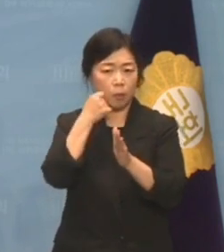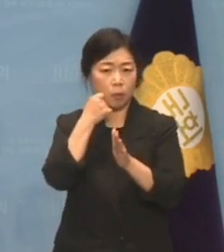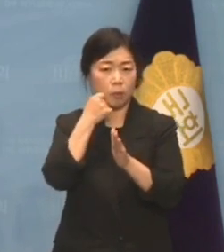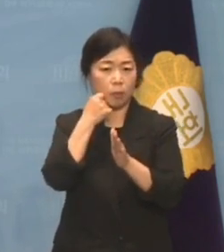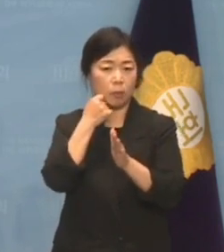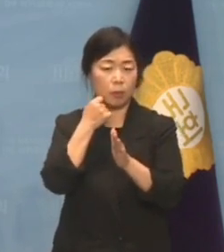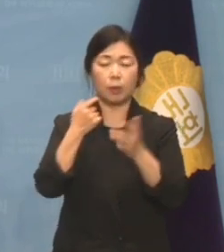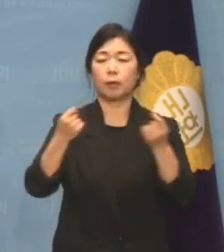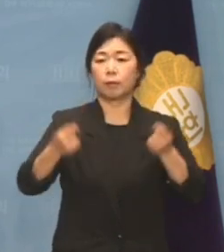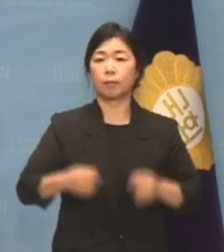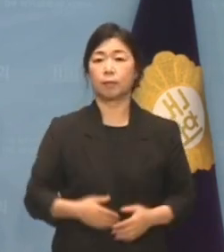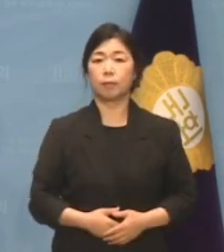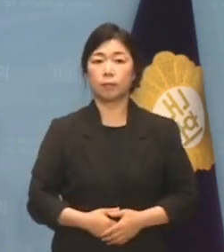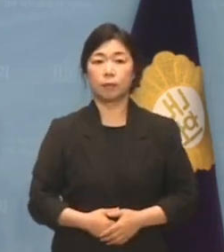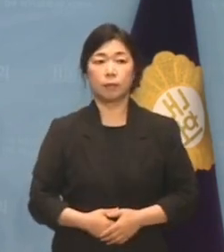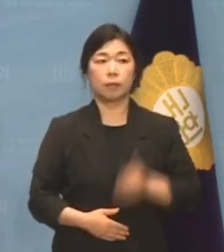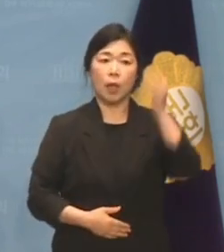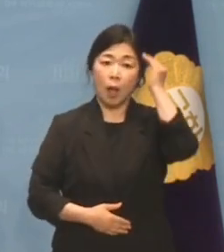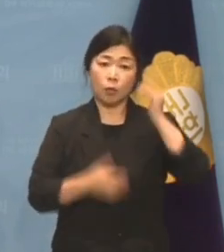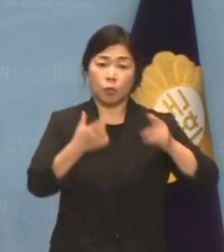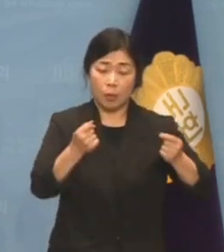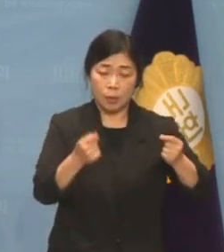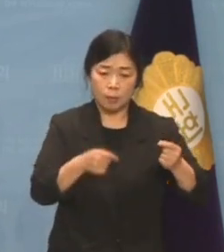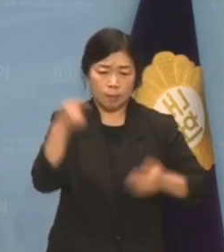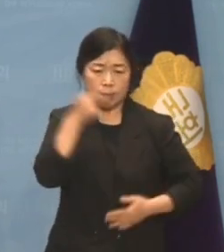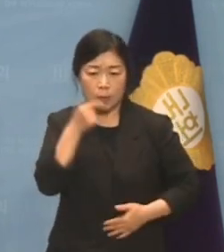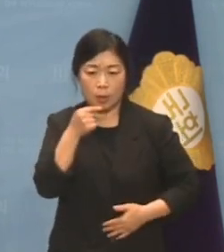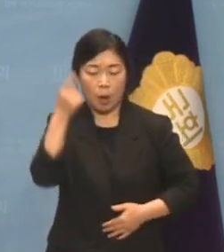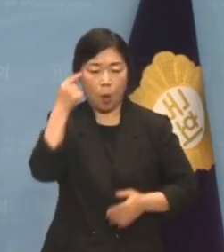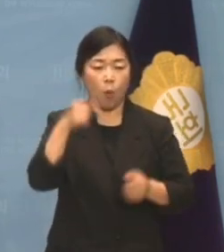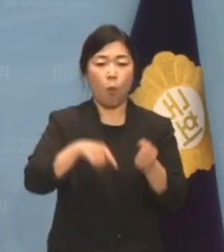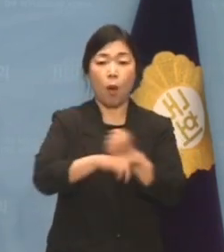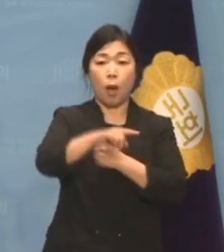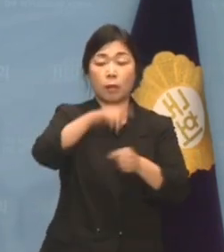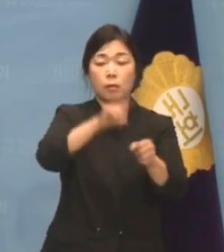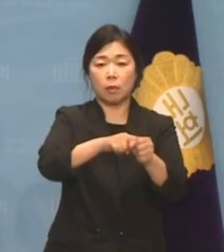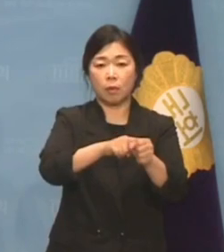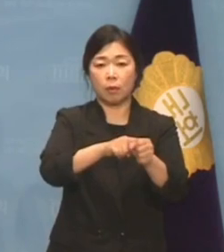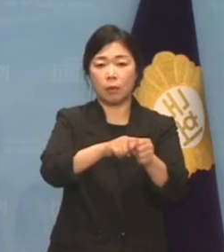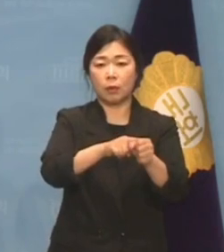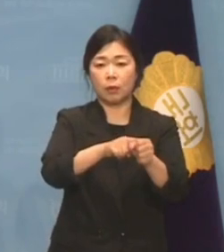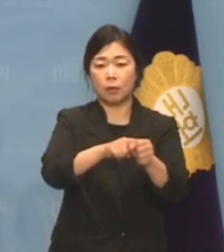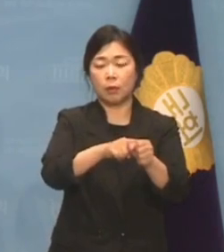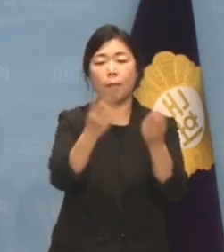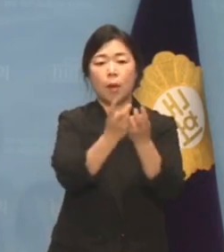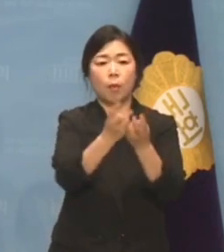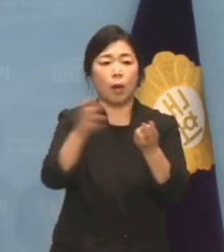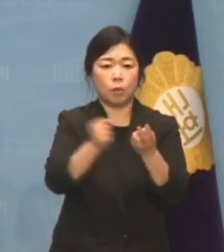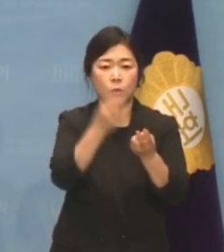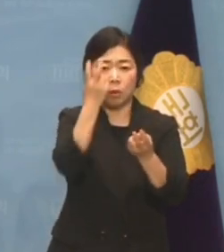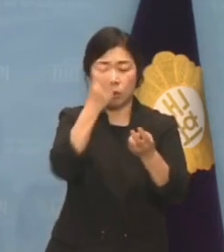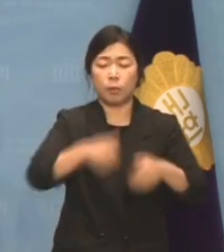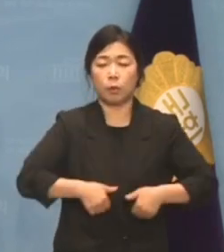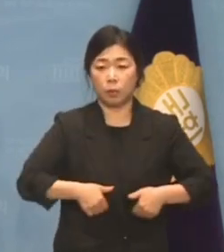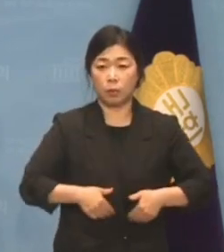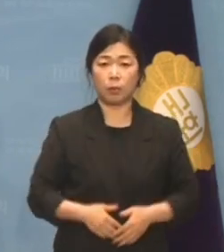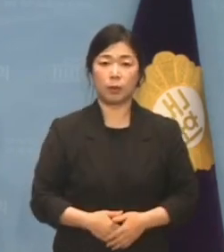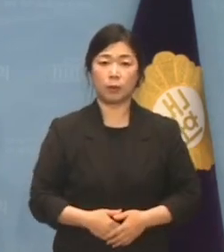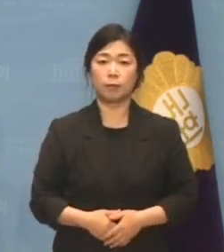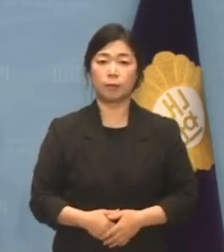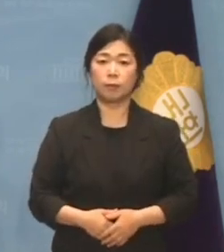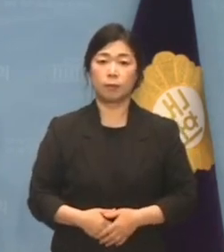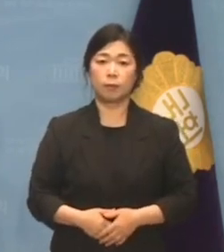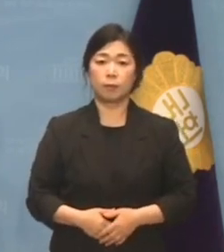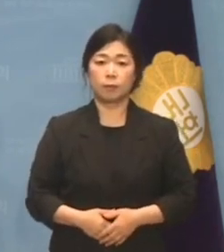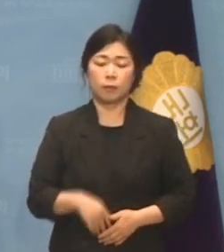있다. 우리나라 역시 이와 같은 검증 과정을 반복할 수는 없다. 다른 무엇보다도